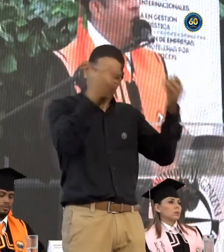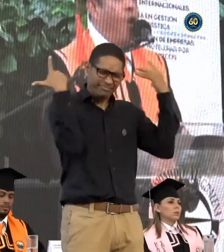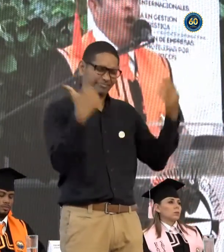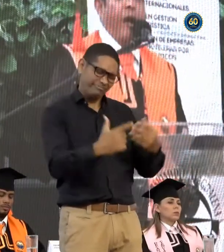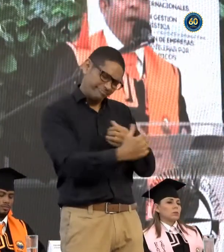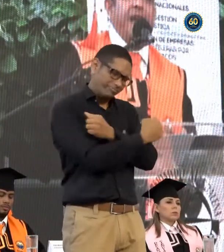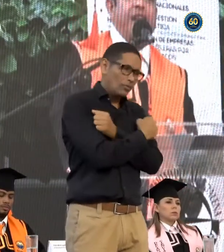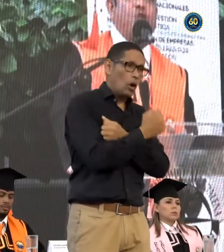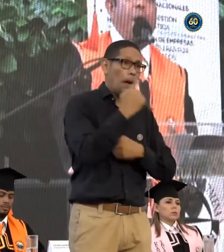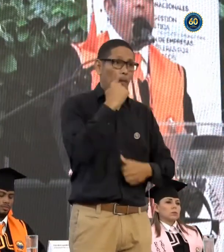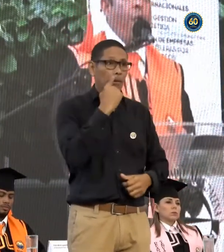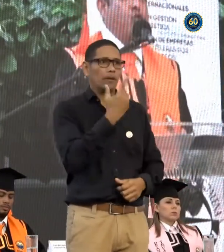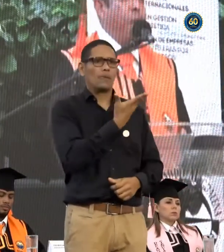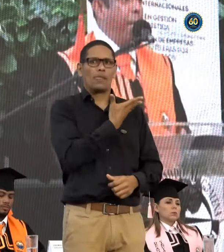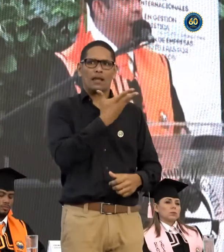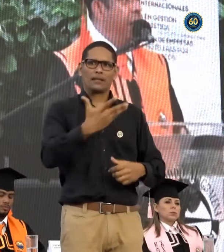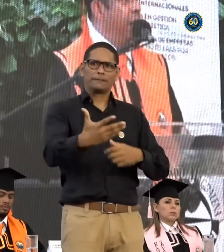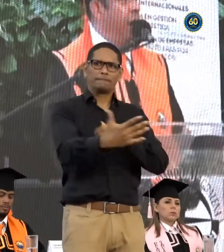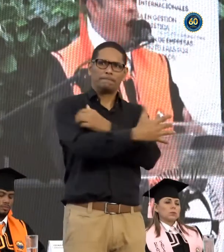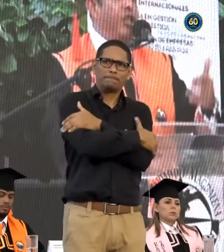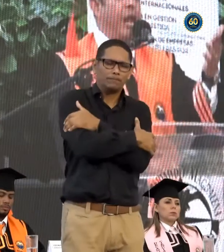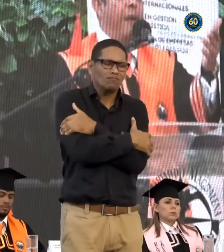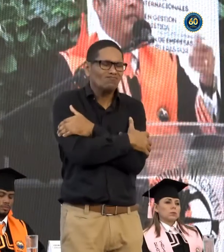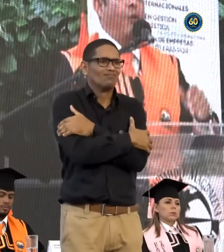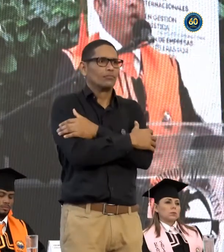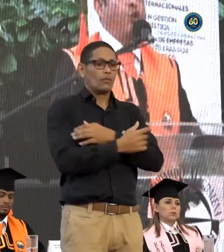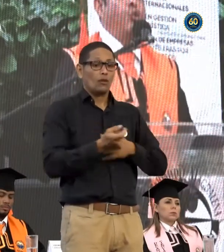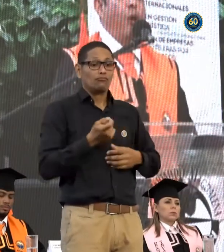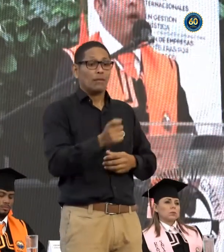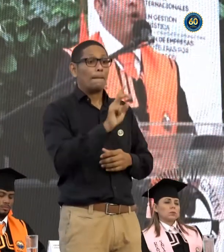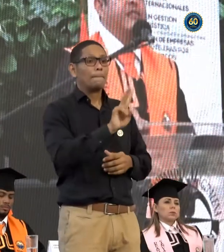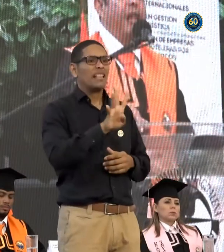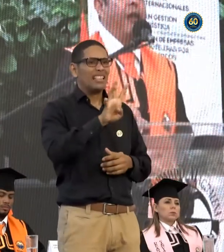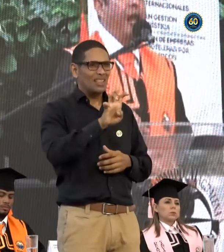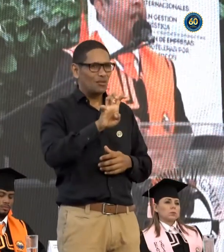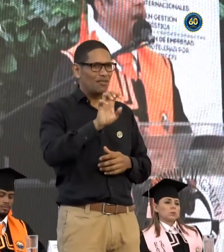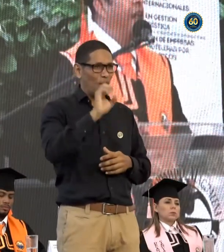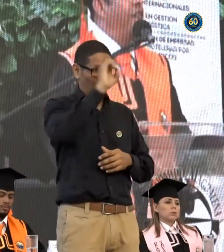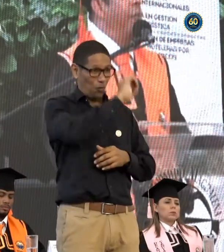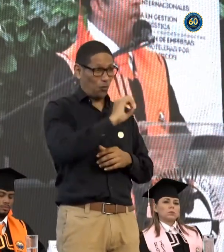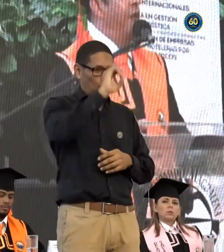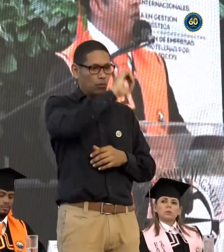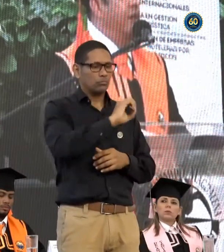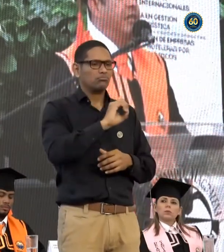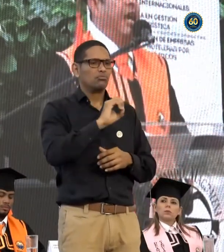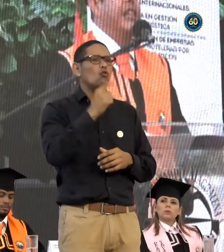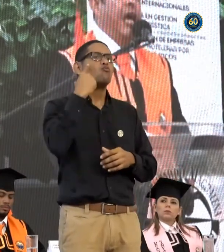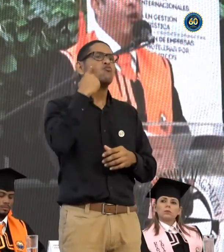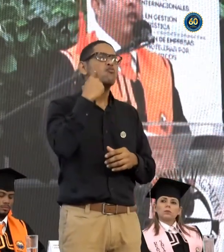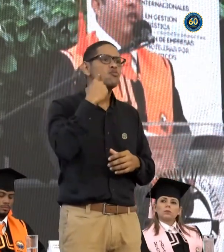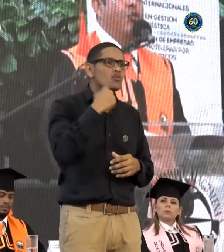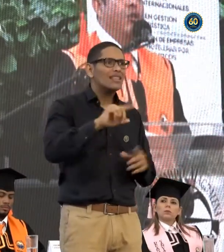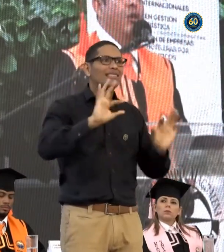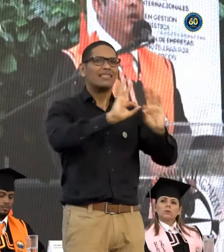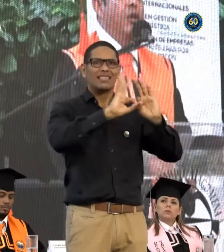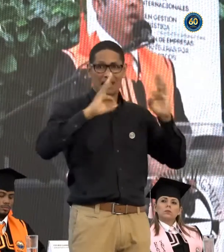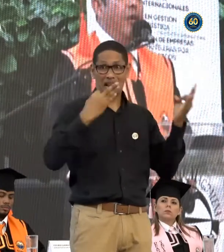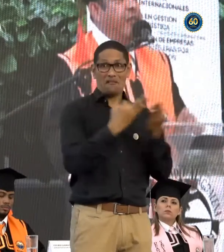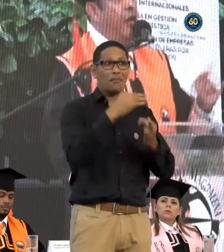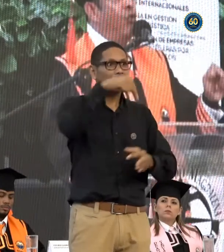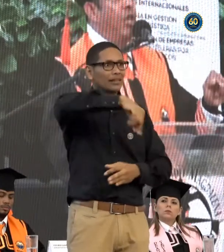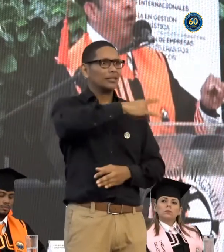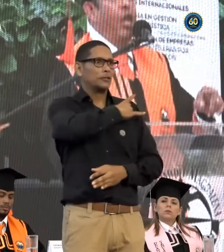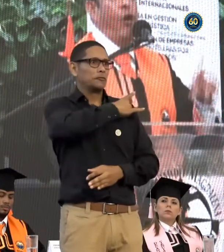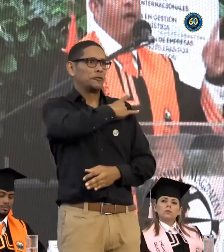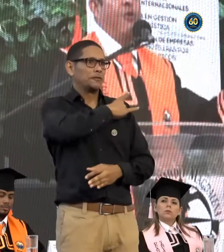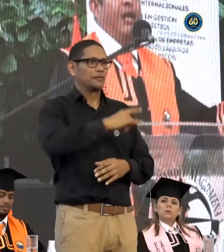abrazar a su mamá o a su papá ahorita el 29 de octubre vamos a celebrar el Día de la familia en la universidad del día de los niños y va a ser un día donde no